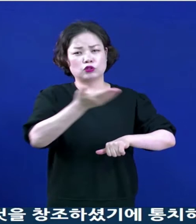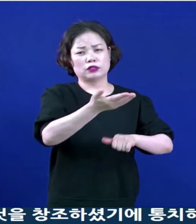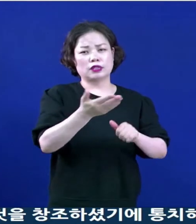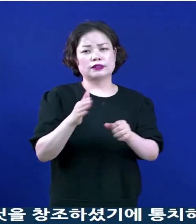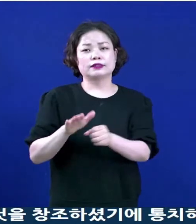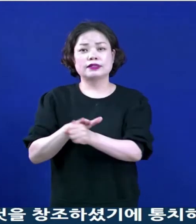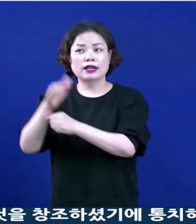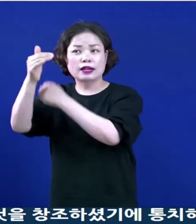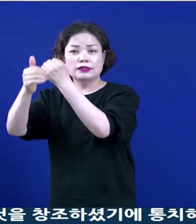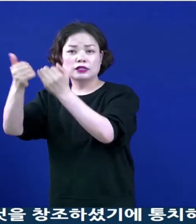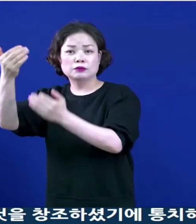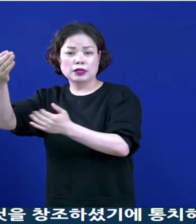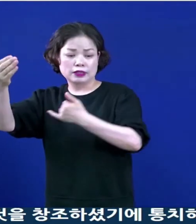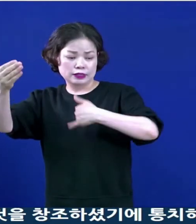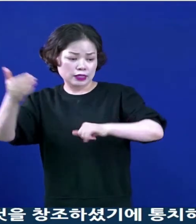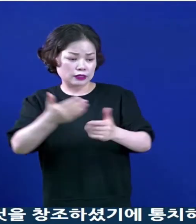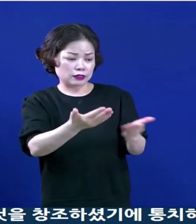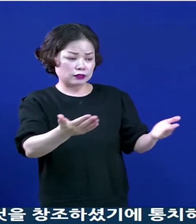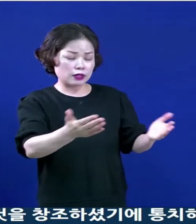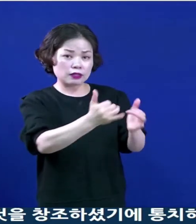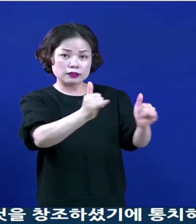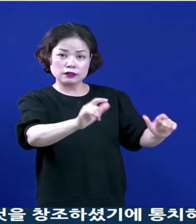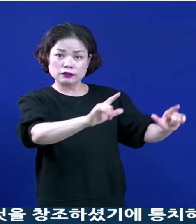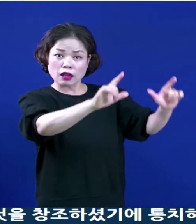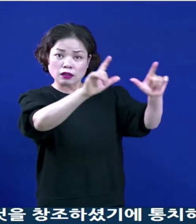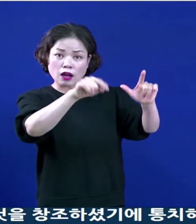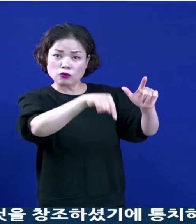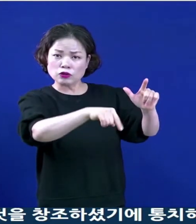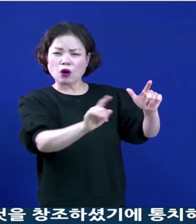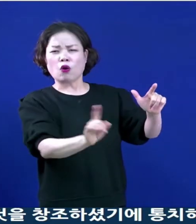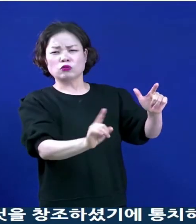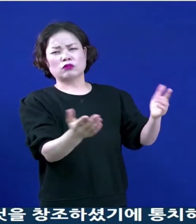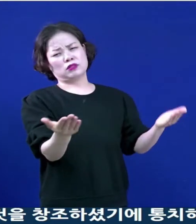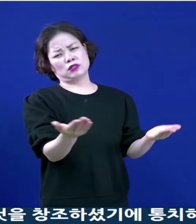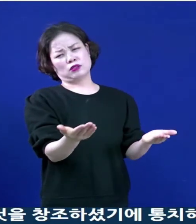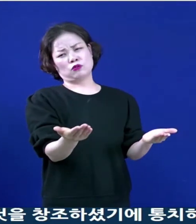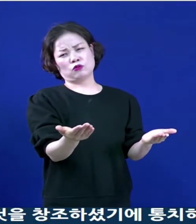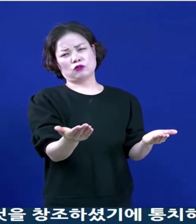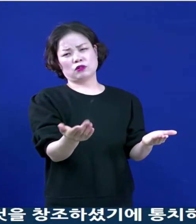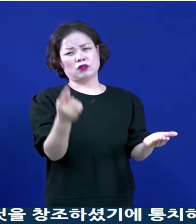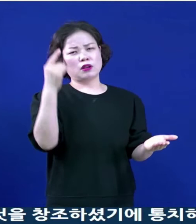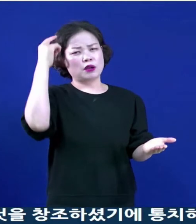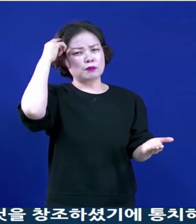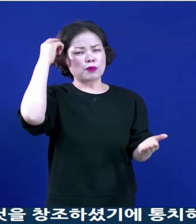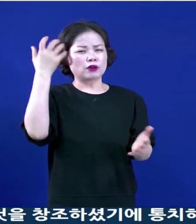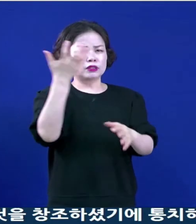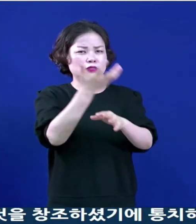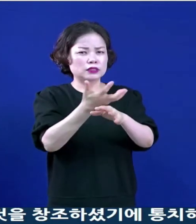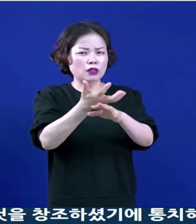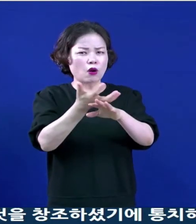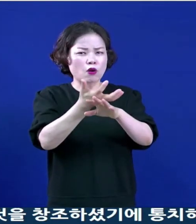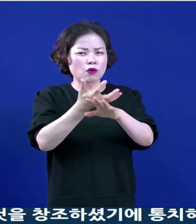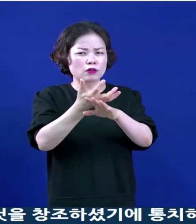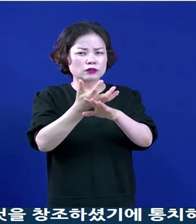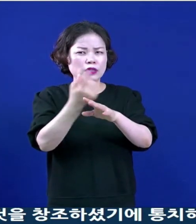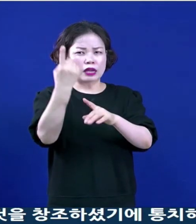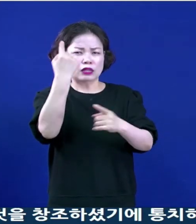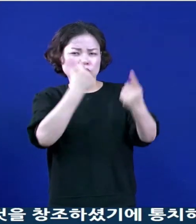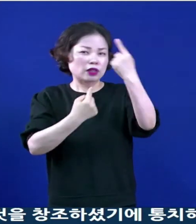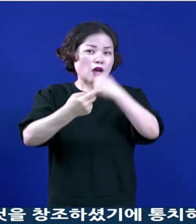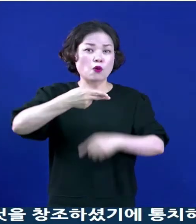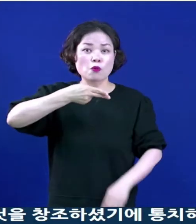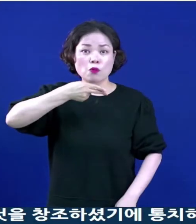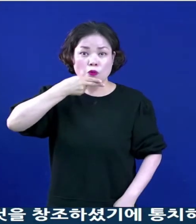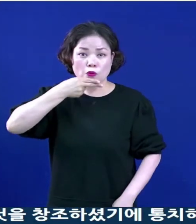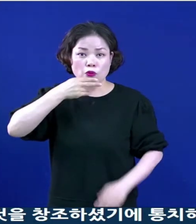사랑하신 하나님, 당신의 자녀들의 인생 가운데 그 어떤 일들도 머리털 끝까지 상치 않게 하시고, 우리